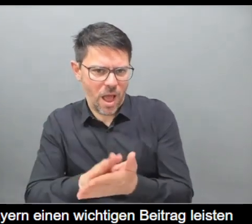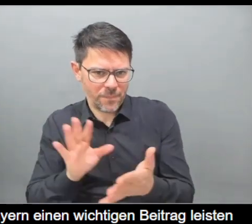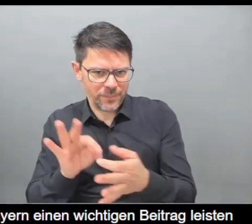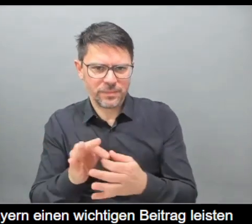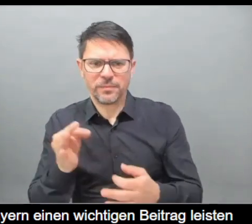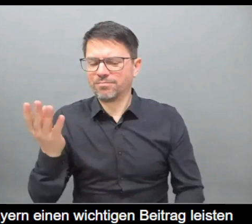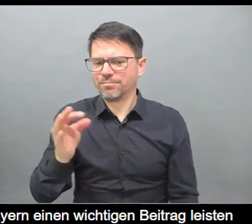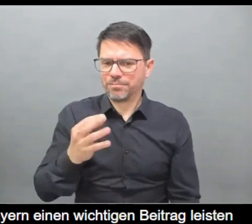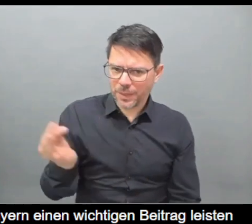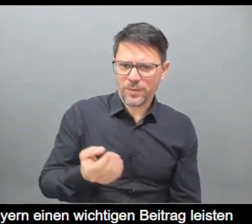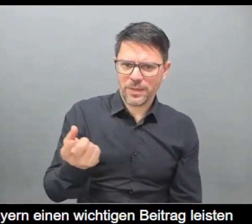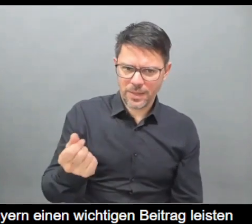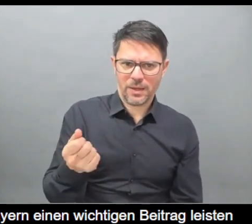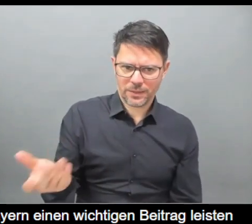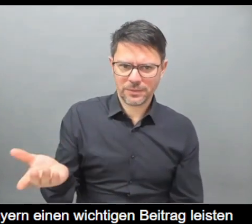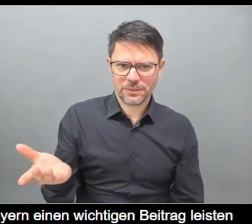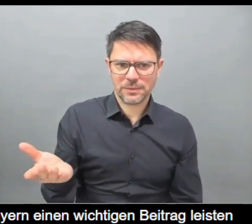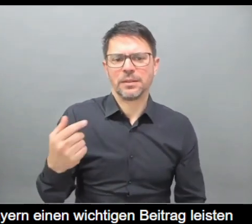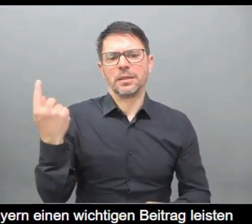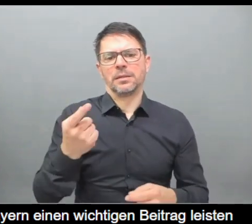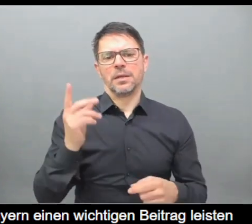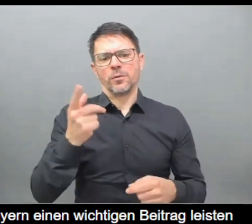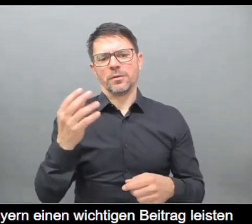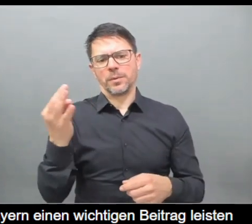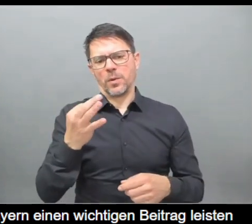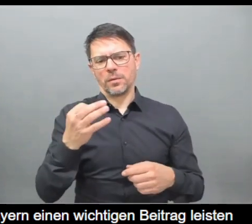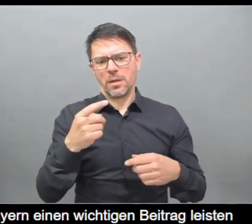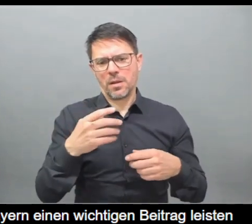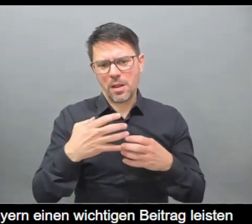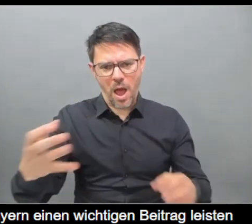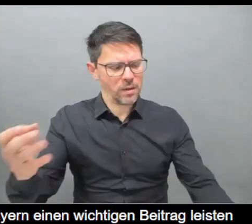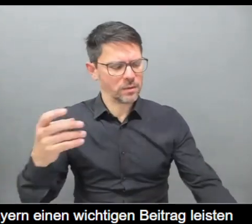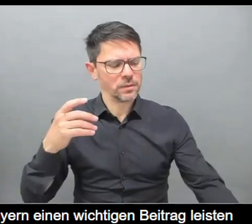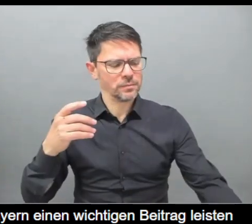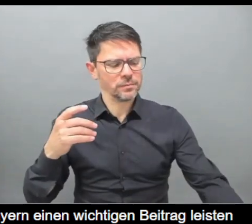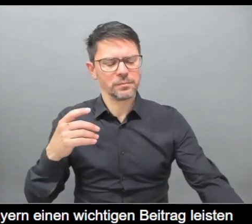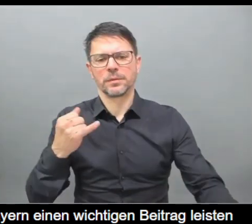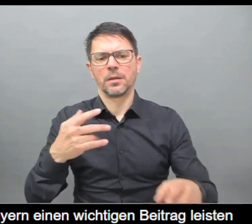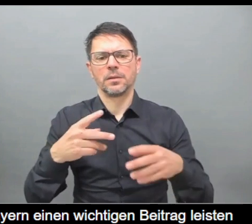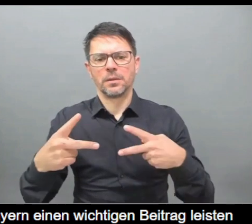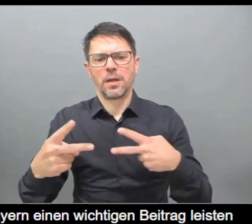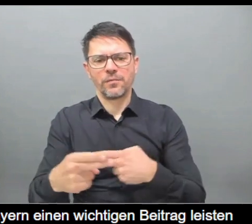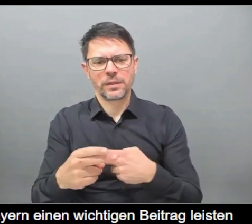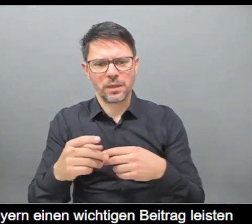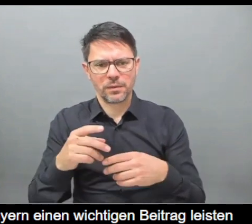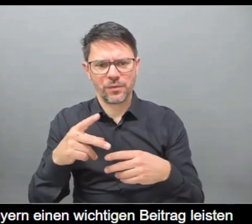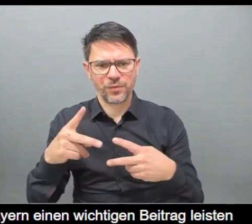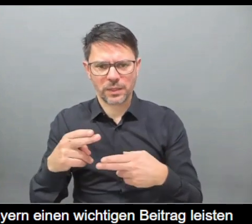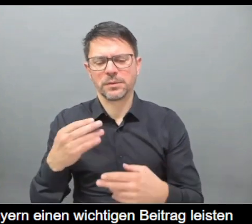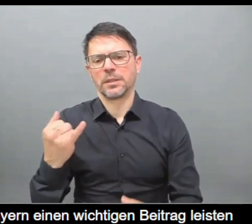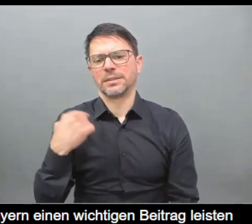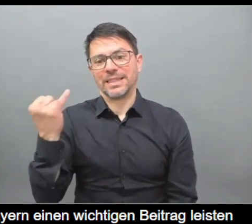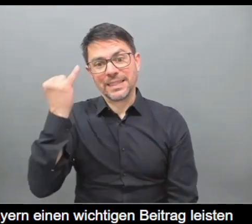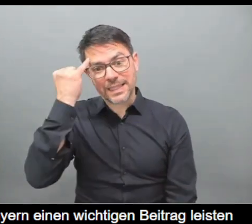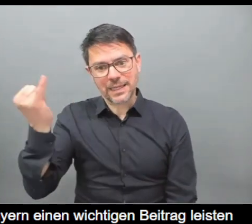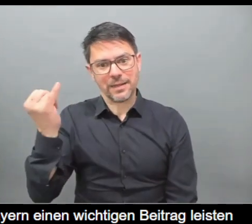durchführbar. Es wird eine längere Phase des Umbaus geben müssen und diese Phase wird auch massiv durch finanzielle Unterstützung begleitet werden müssen.